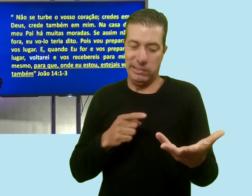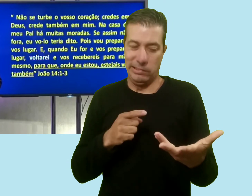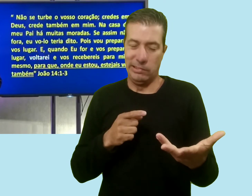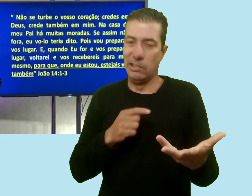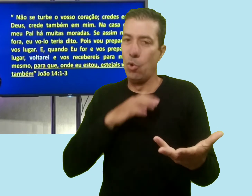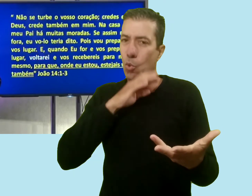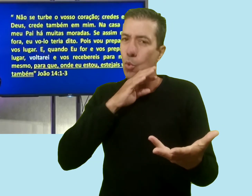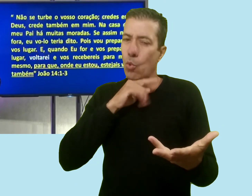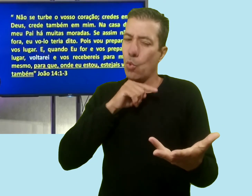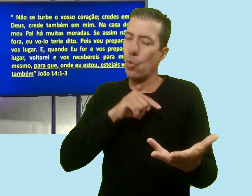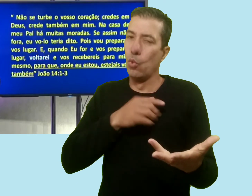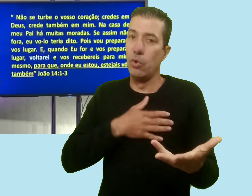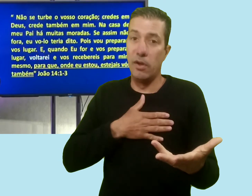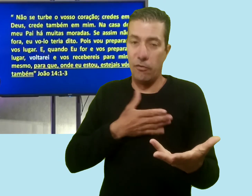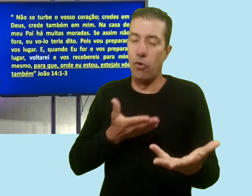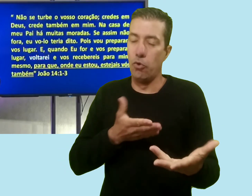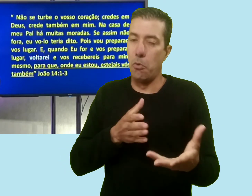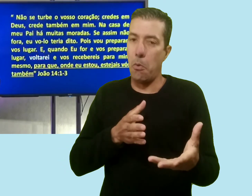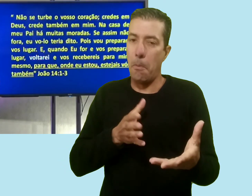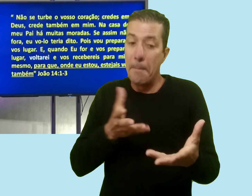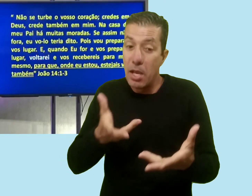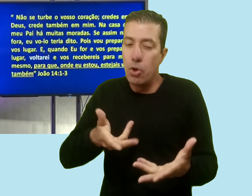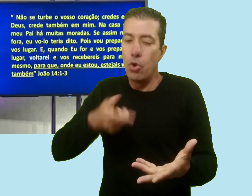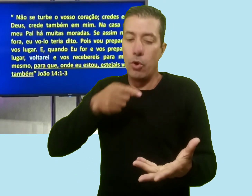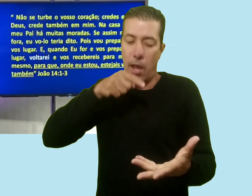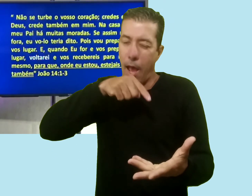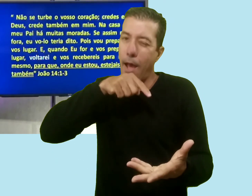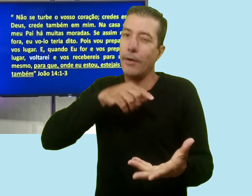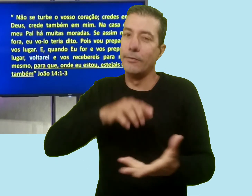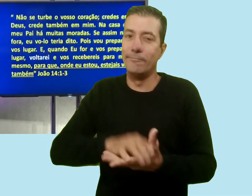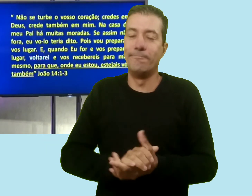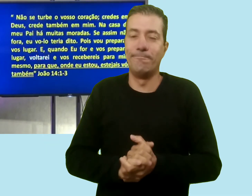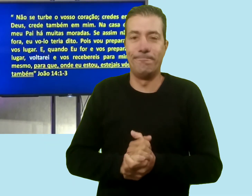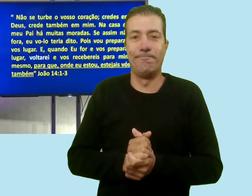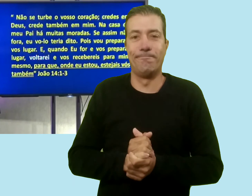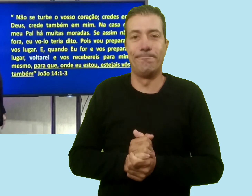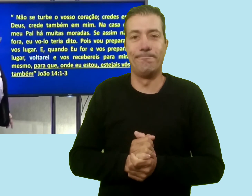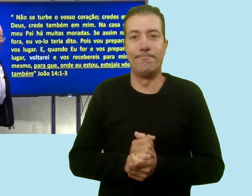hoje não está mais bom. Eu vou dar um jeito nisso aqui.